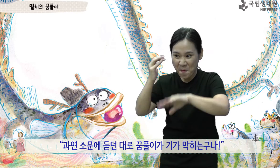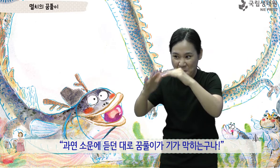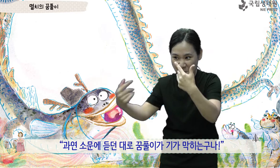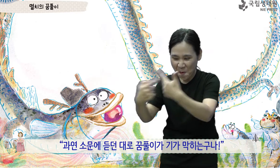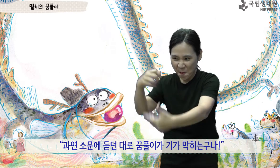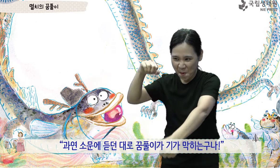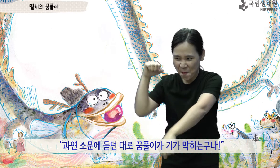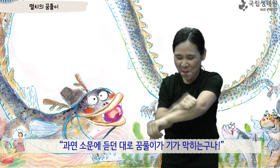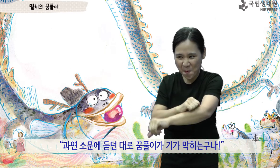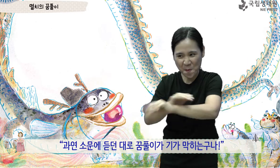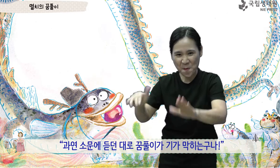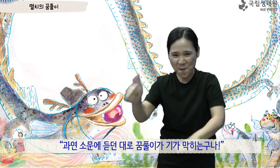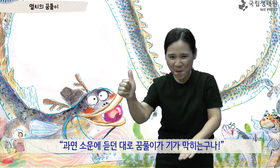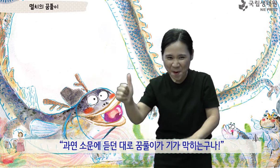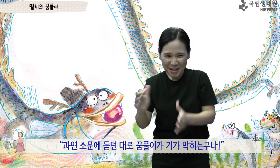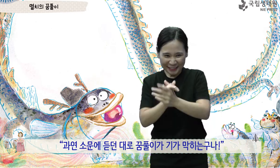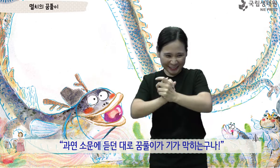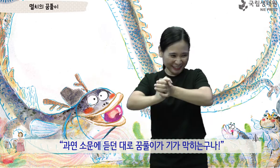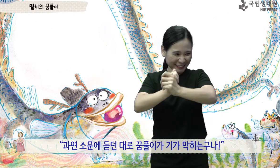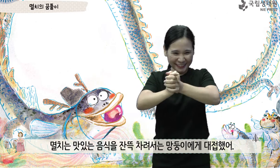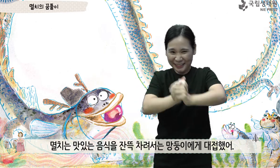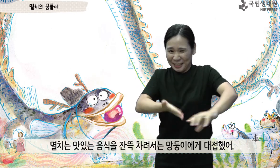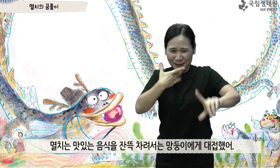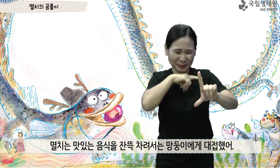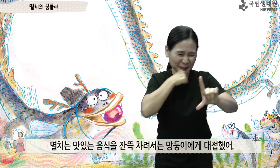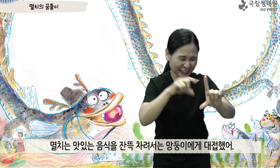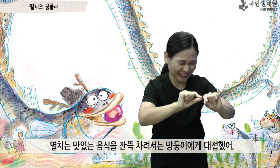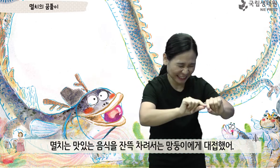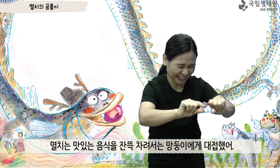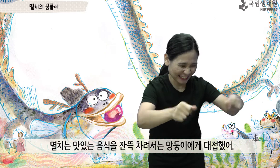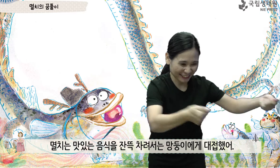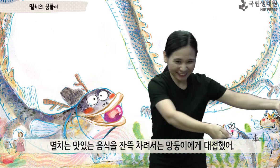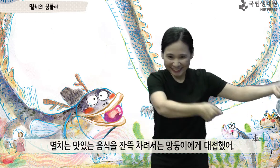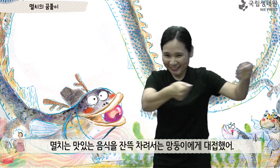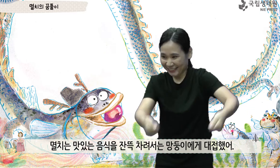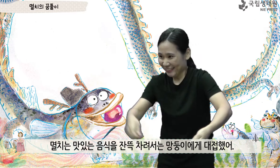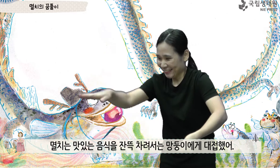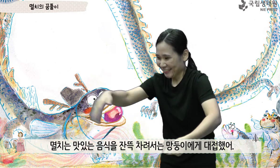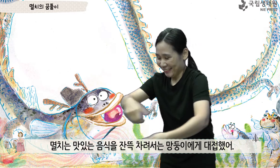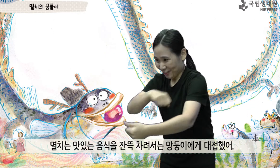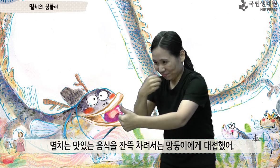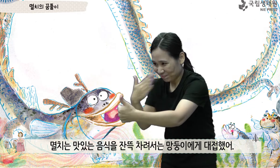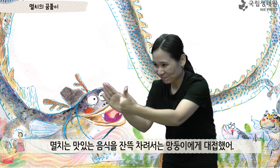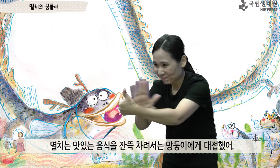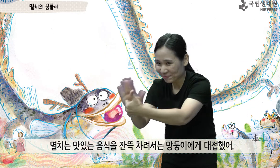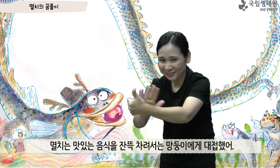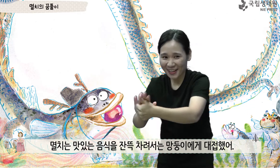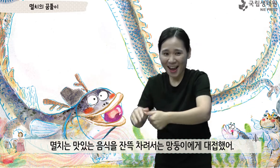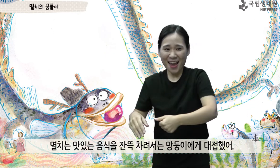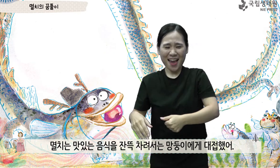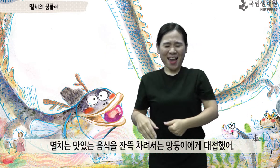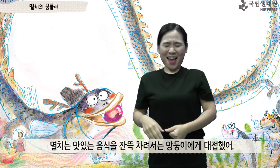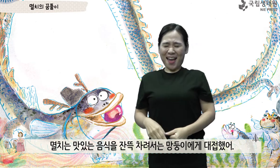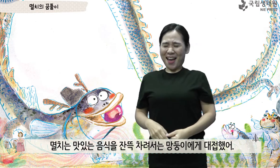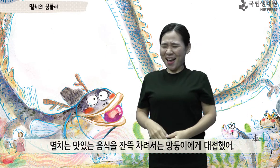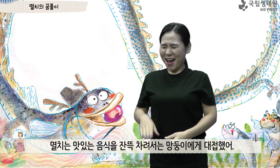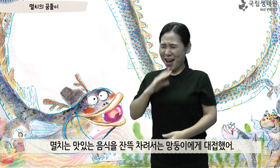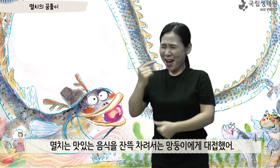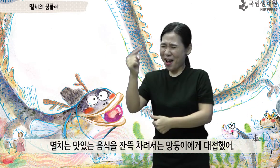대로 꿈풀이가 기가 막히는구나. 멸치는 맛있는 음식을 잔뜩 차려서